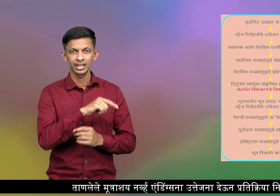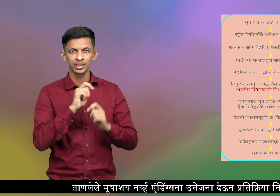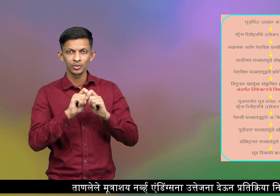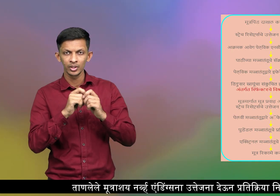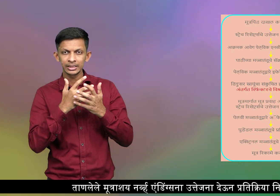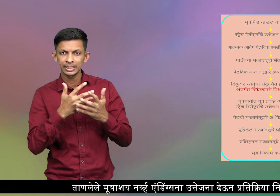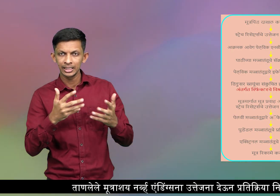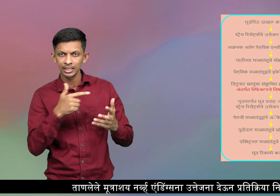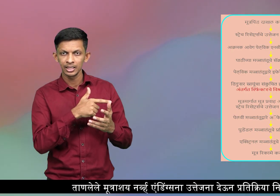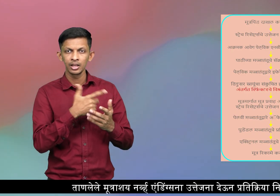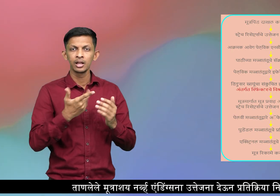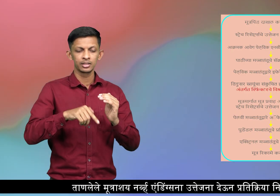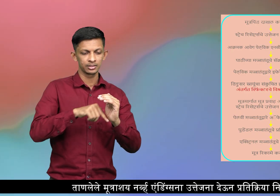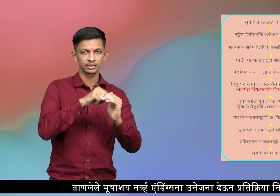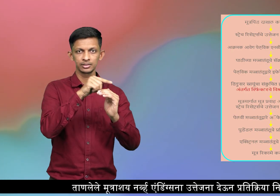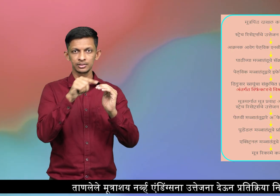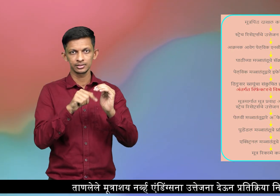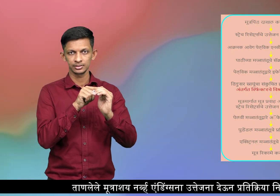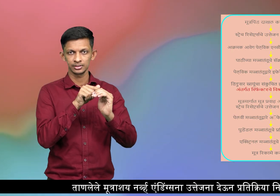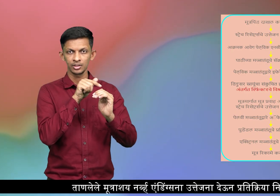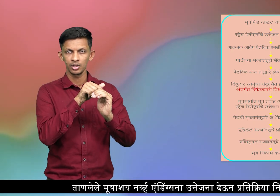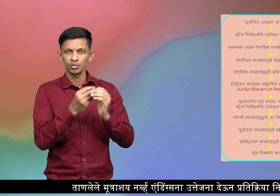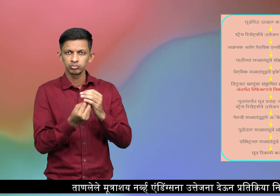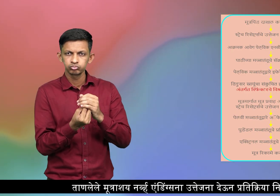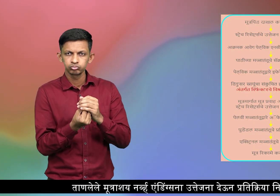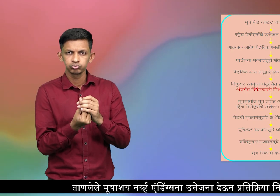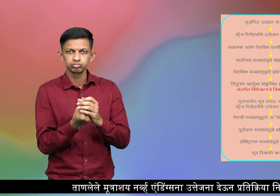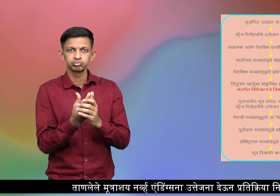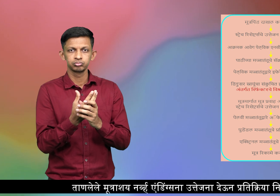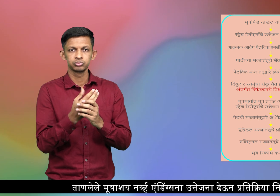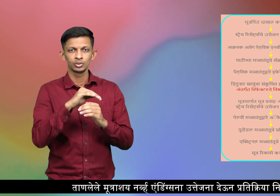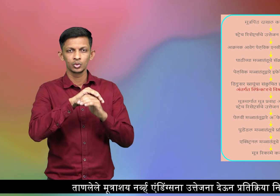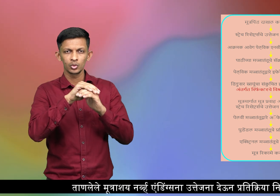ताणलेले मूत्राशय नर्व एंडिंग्सना उत्तेजना देऊन प्रतिक्रिया निर्माण करतो.